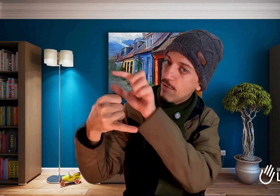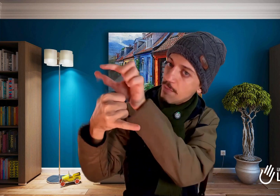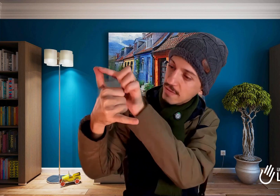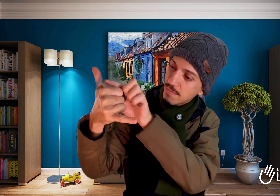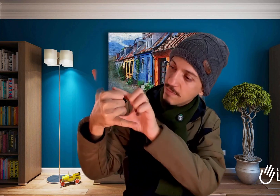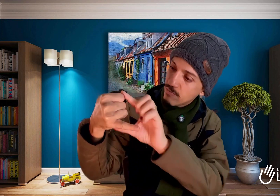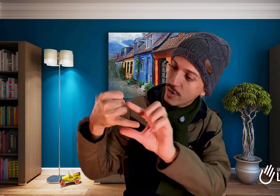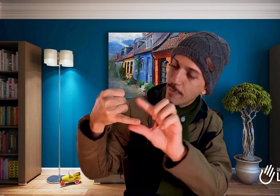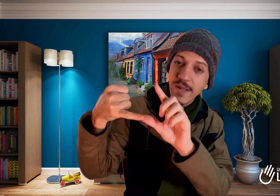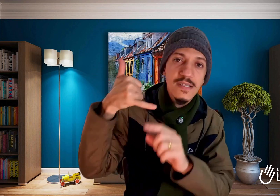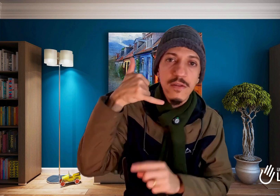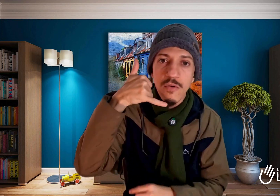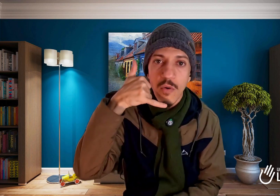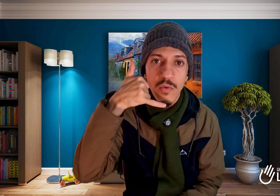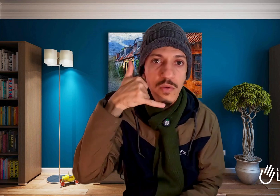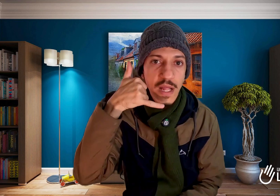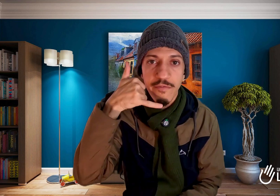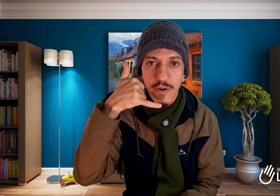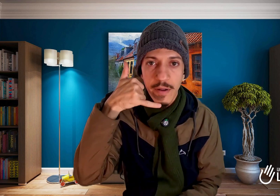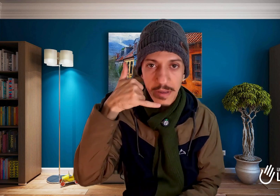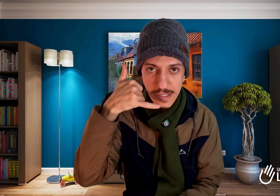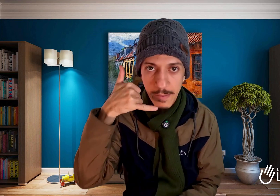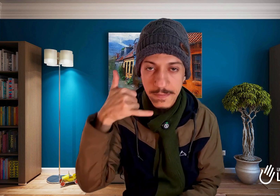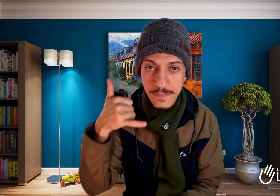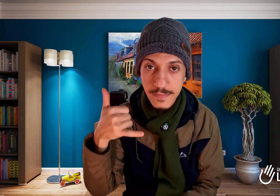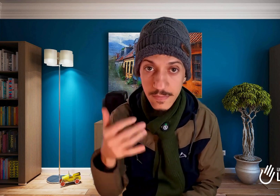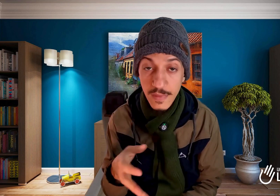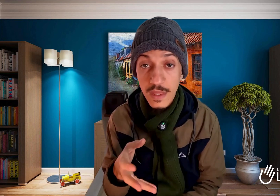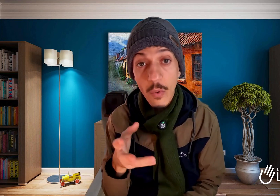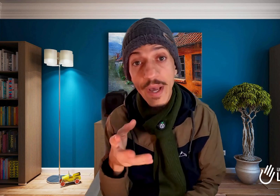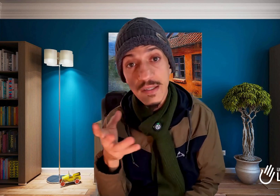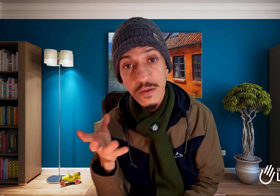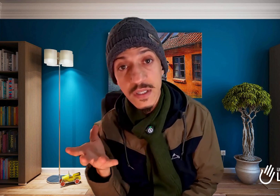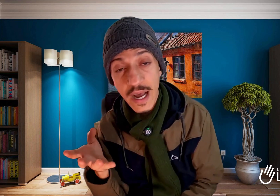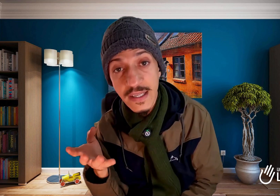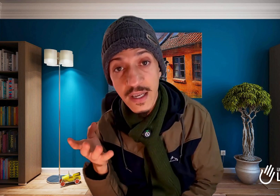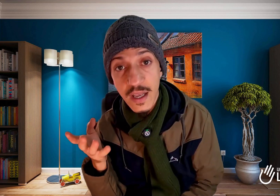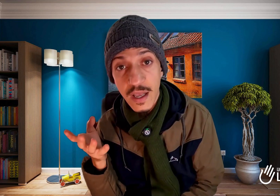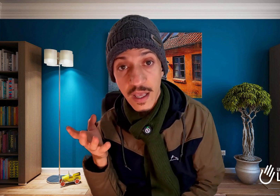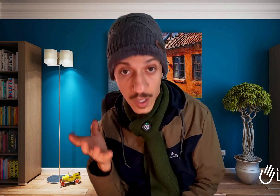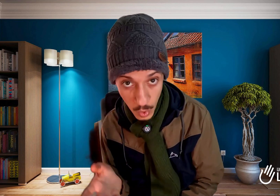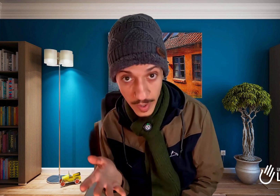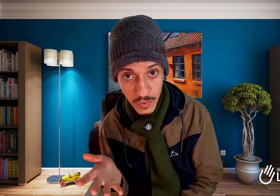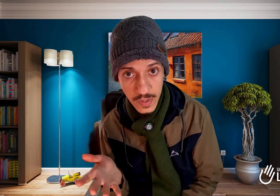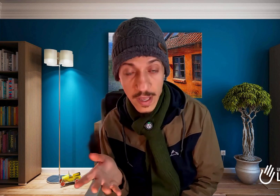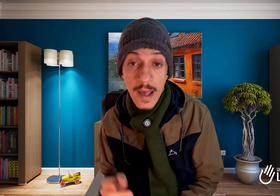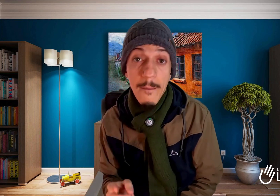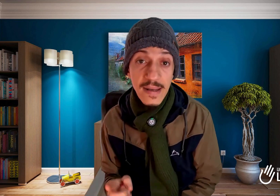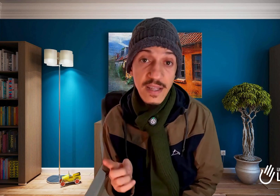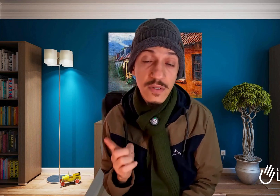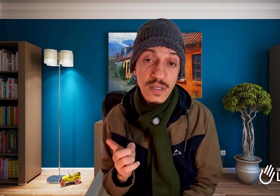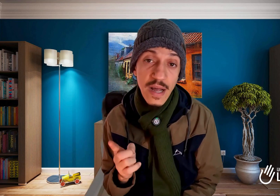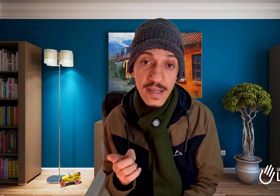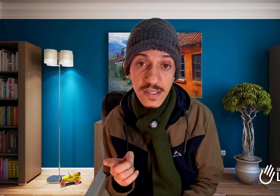formato muito parecido com o do telefone, percebe? Então esses são sinais icônicos. Mas tem os sinais